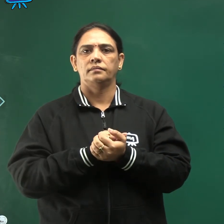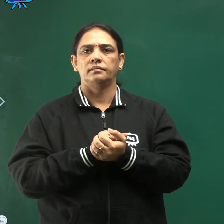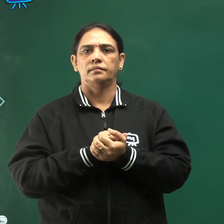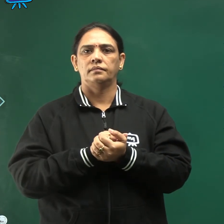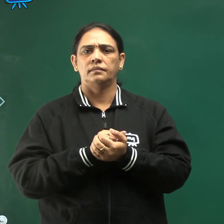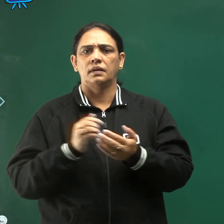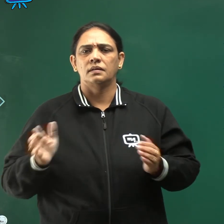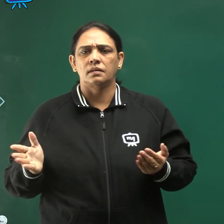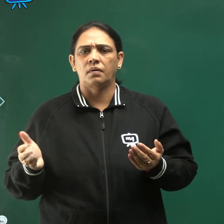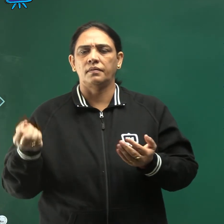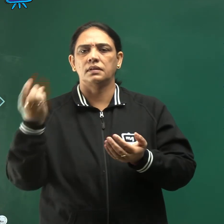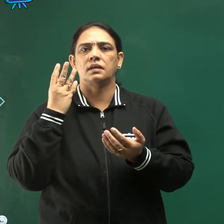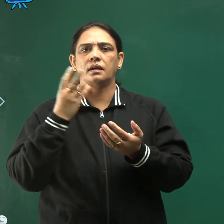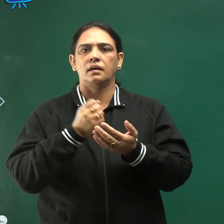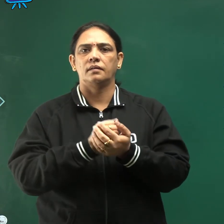संभावित अंक